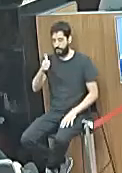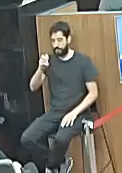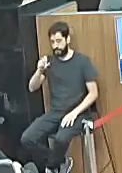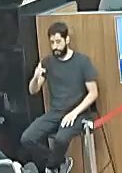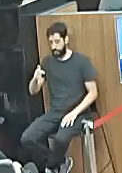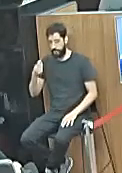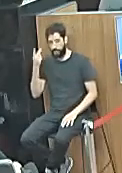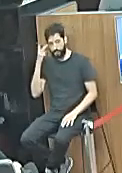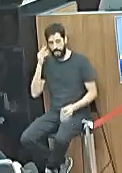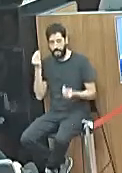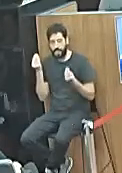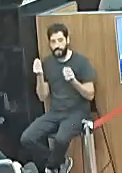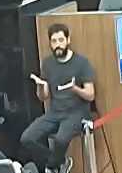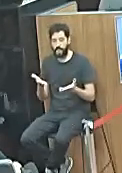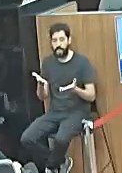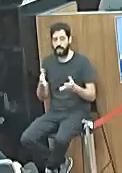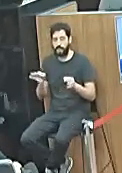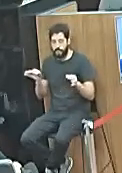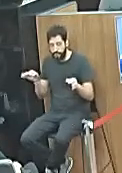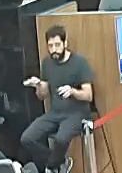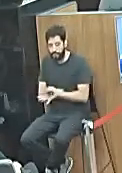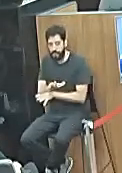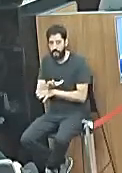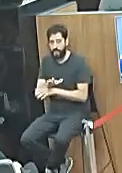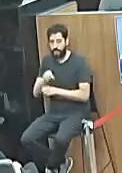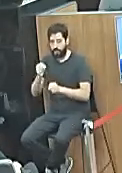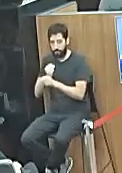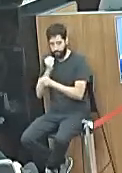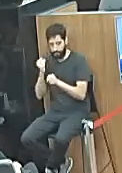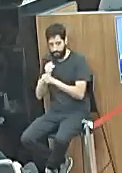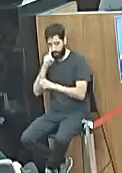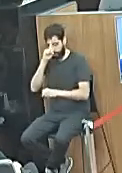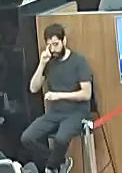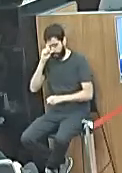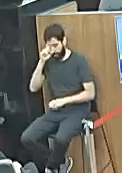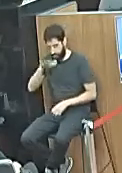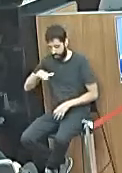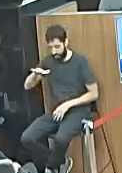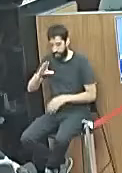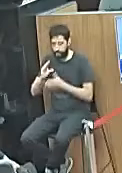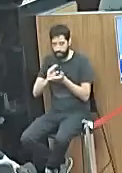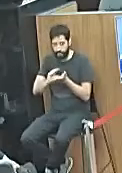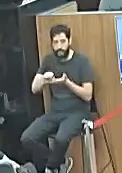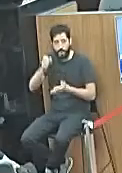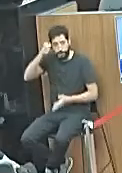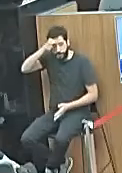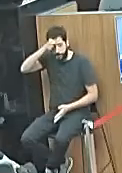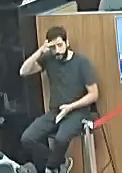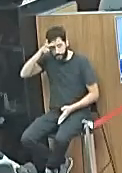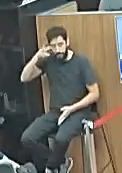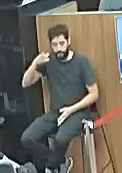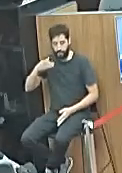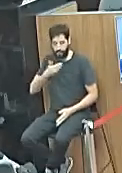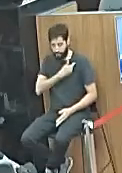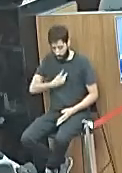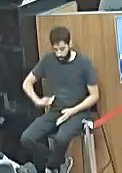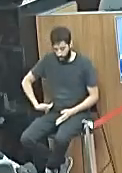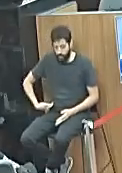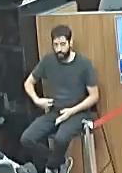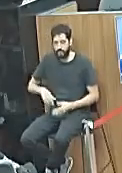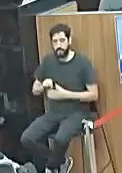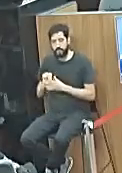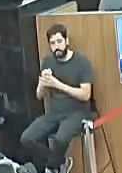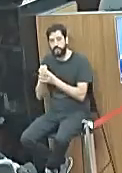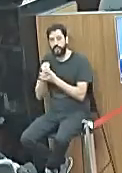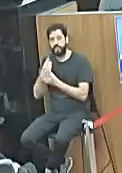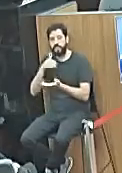a garantir a conclusão das obras dos hospitais regionais com financiamento unicamente público assegurado pela secretaria de